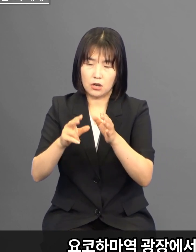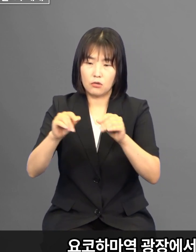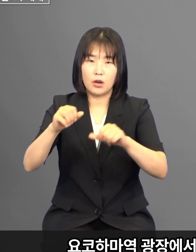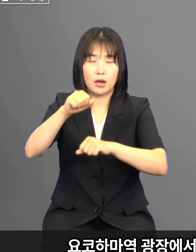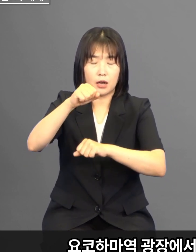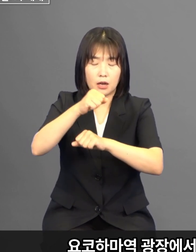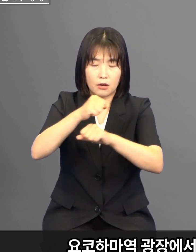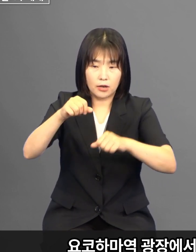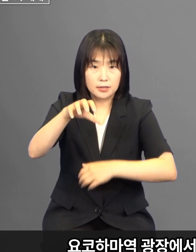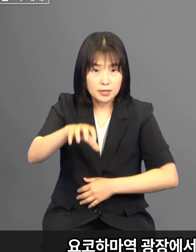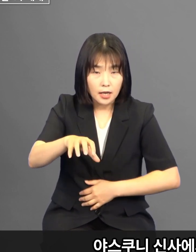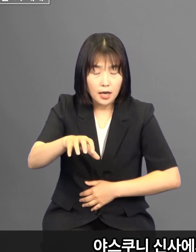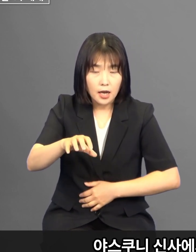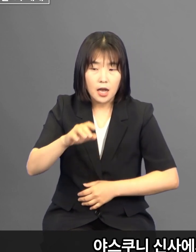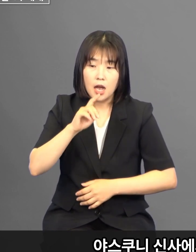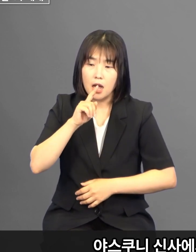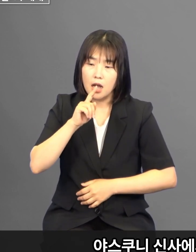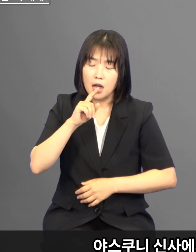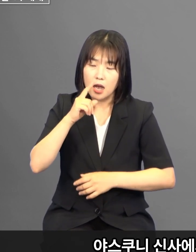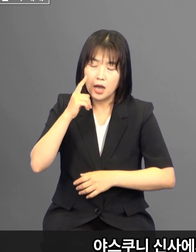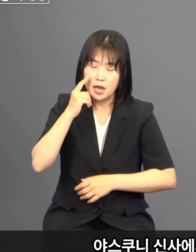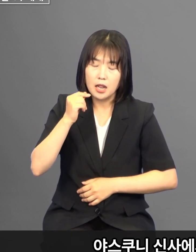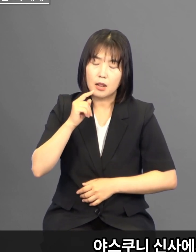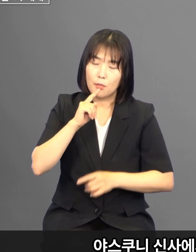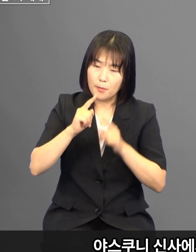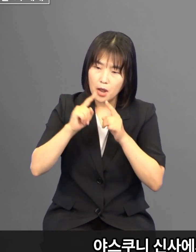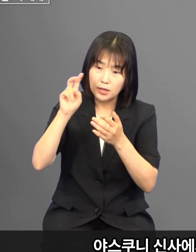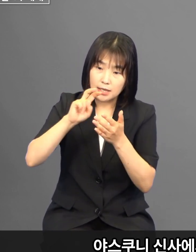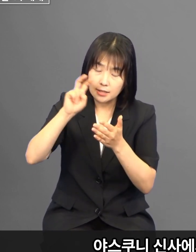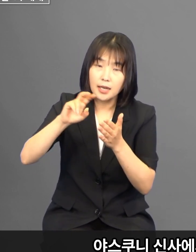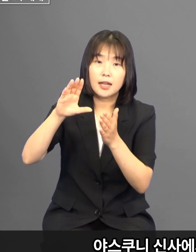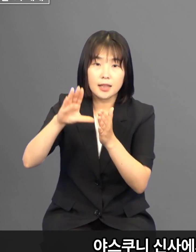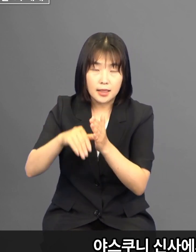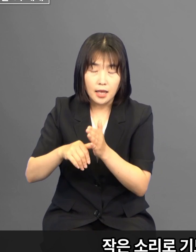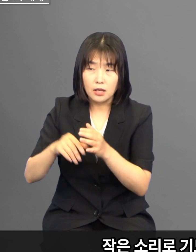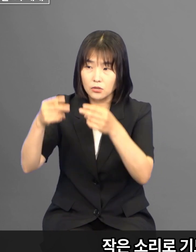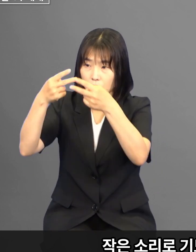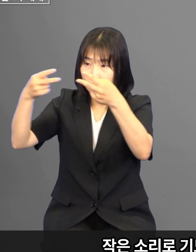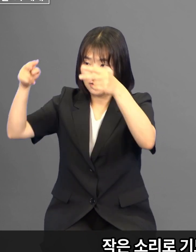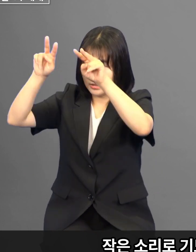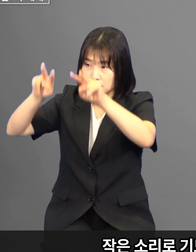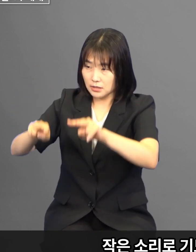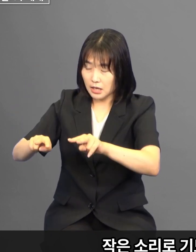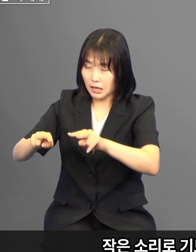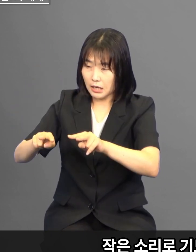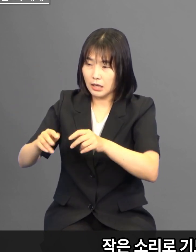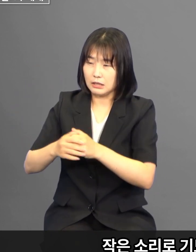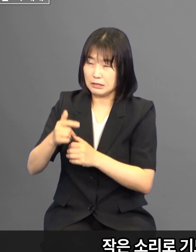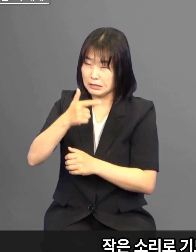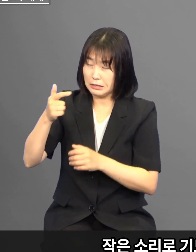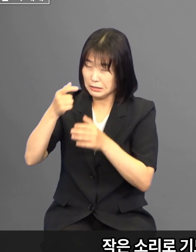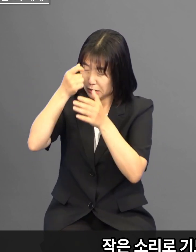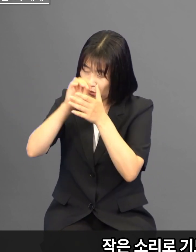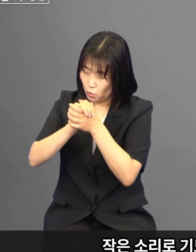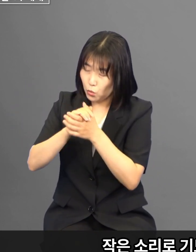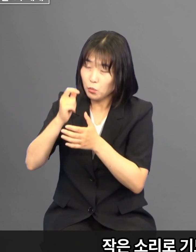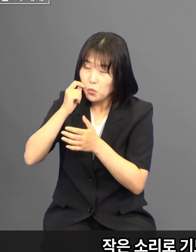올려드릴 때에도, 야스쿠니 신사에서 큰 소리로 기도할 수 없어 작은 소리로 기도할 수밖에 없었던